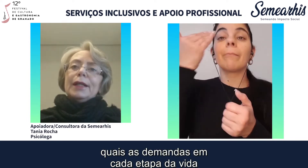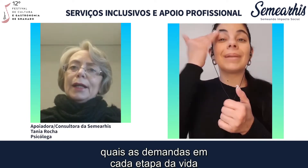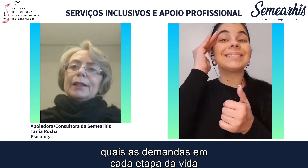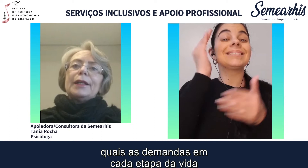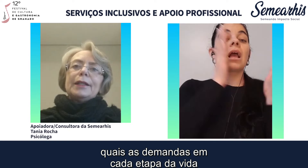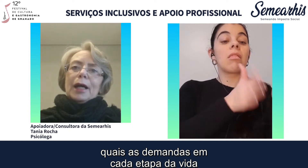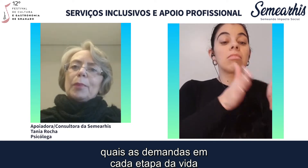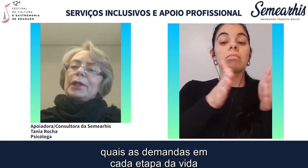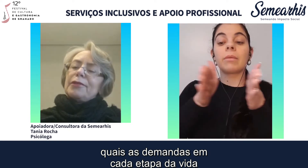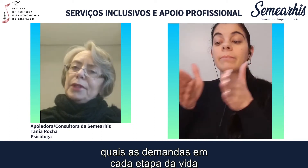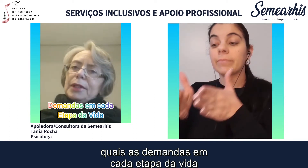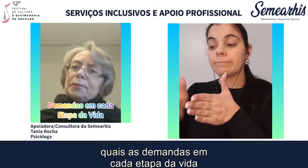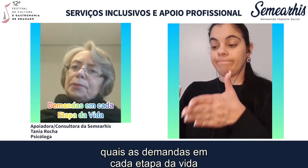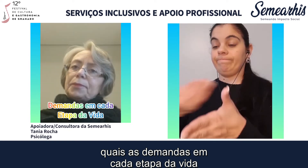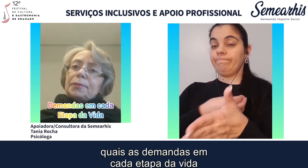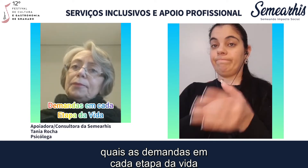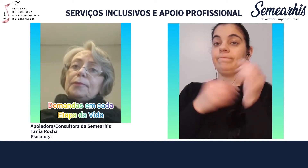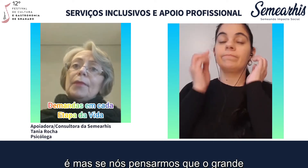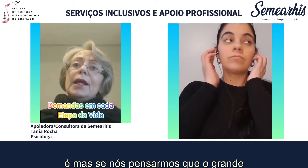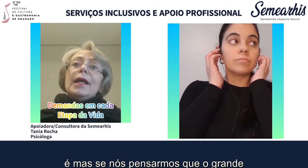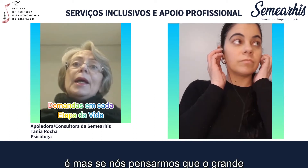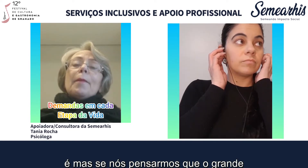em cada etapa da vida.